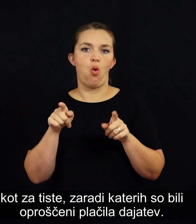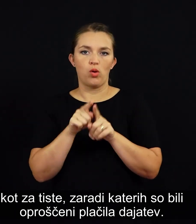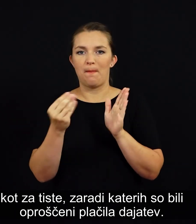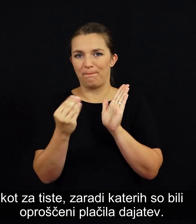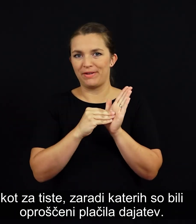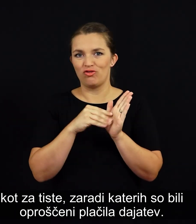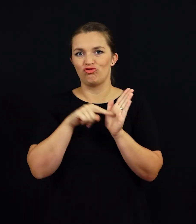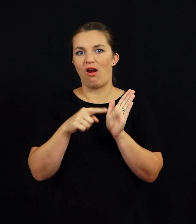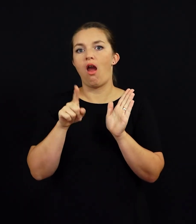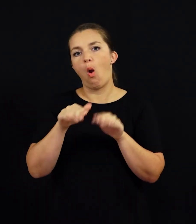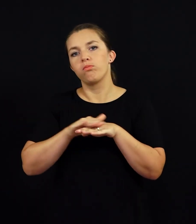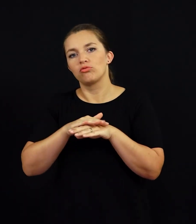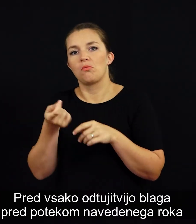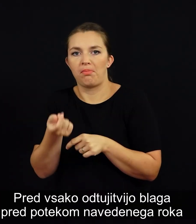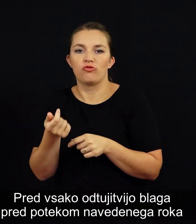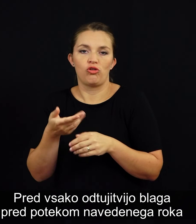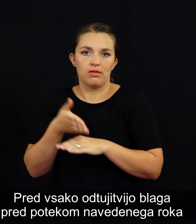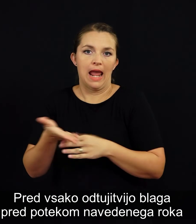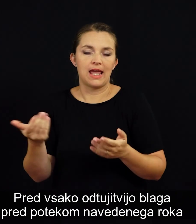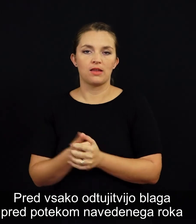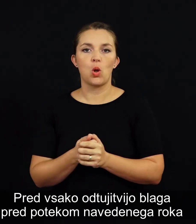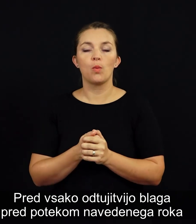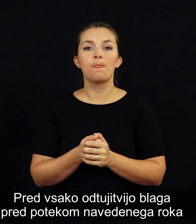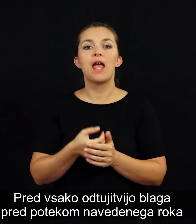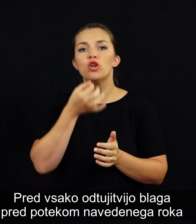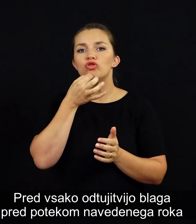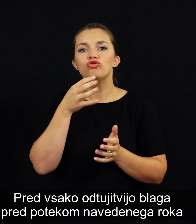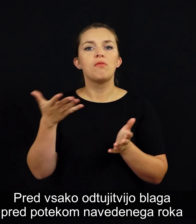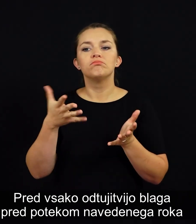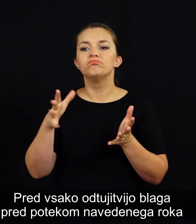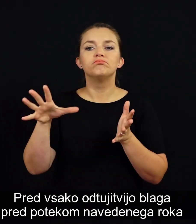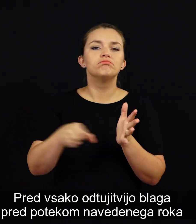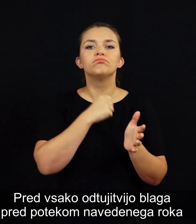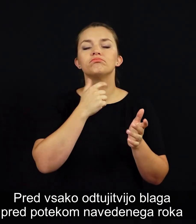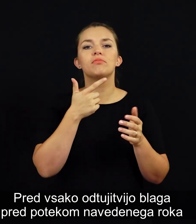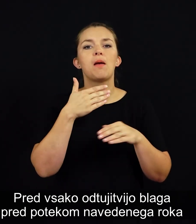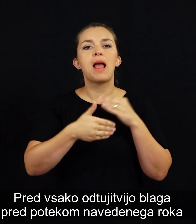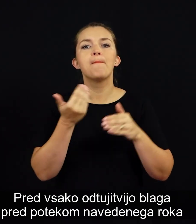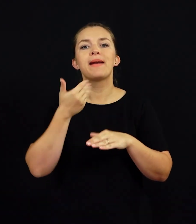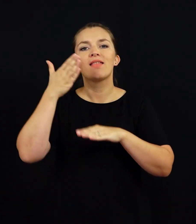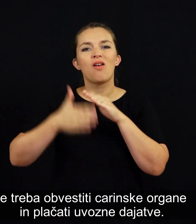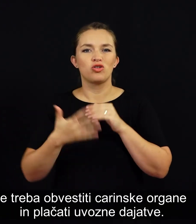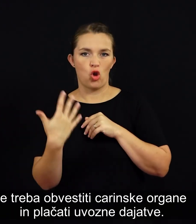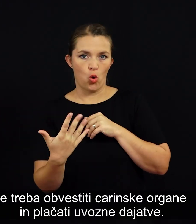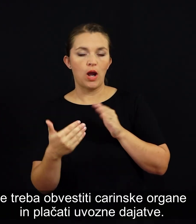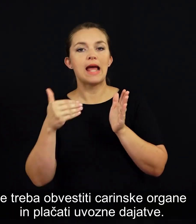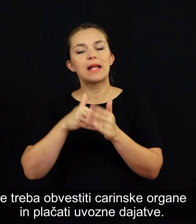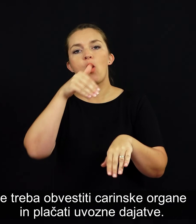dajatev. Pred vsako odtujitvijo blaga pred potekom navedenega roka je treba obvestiti